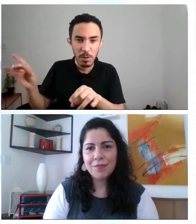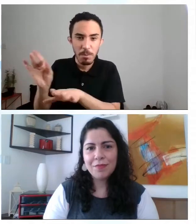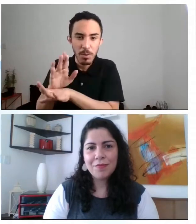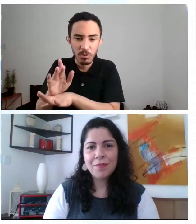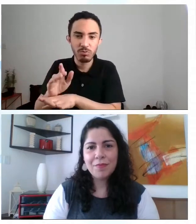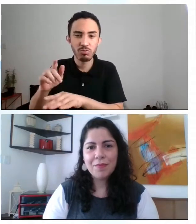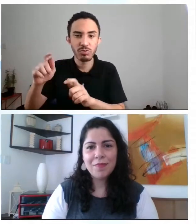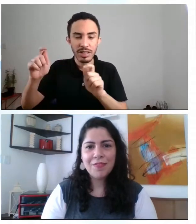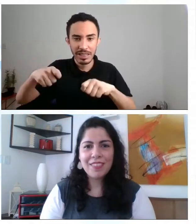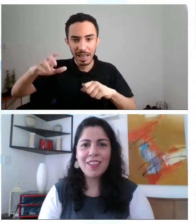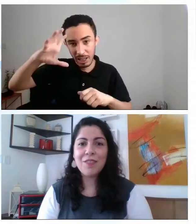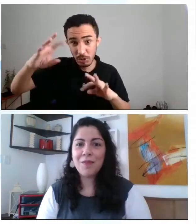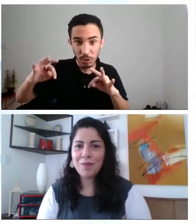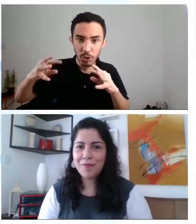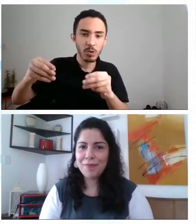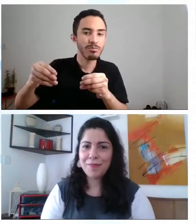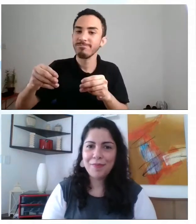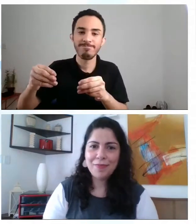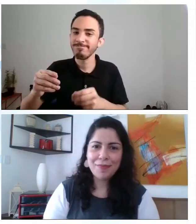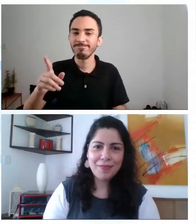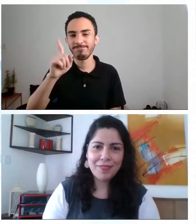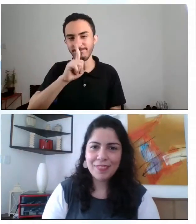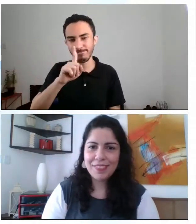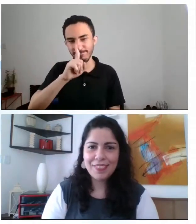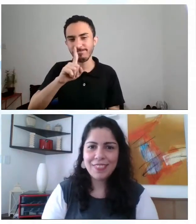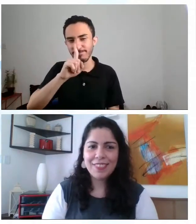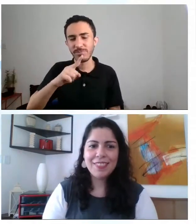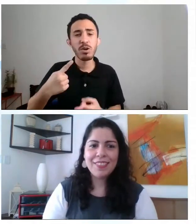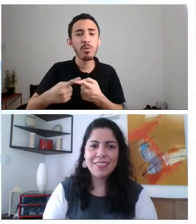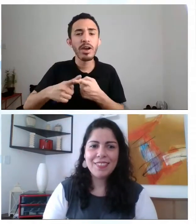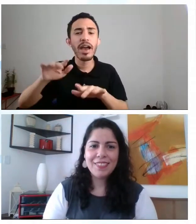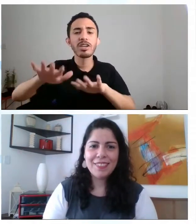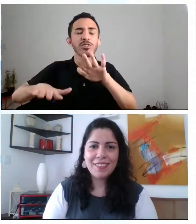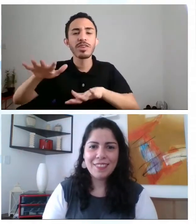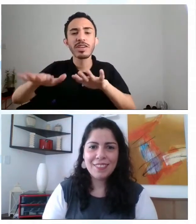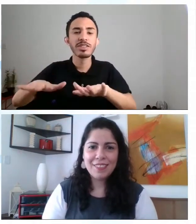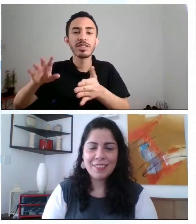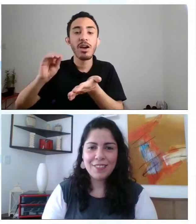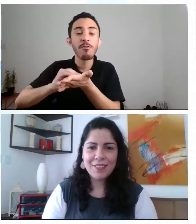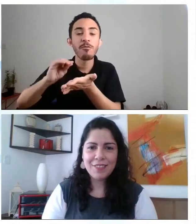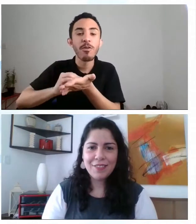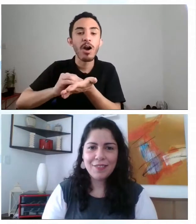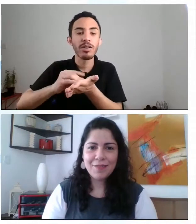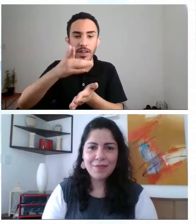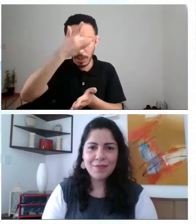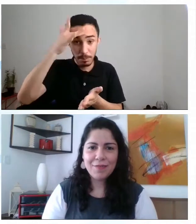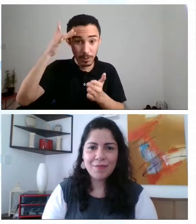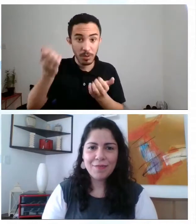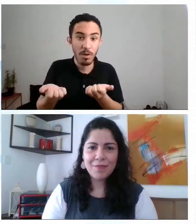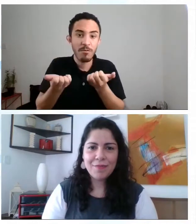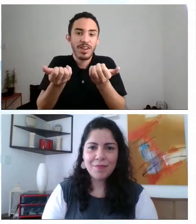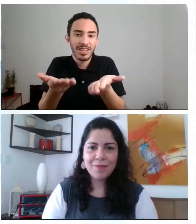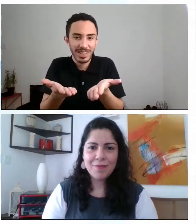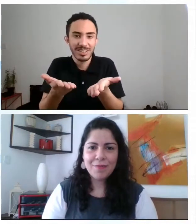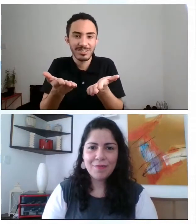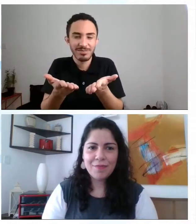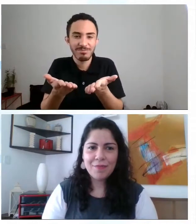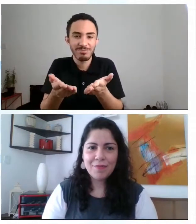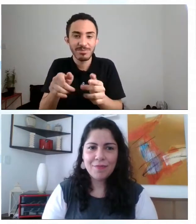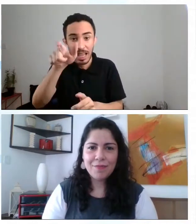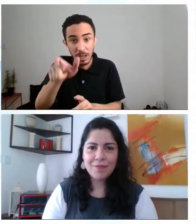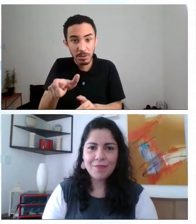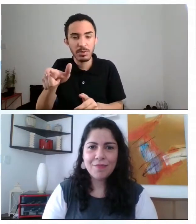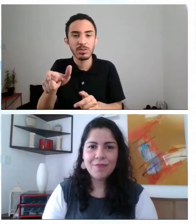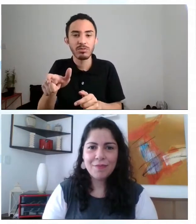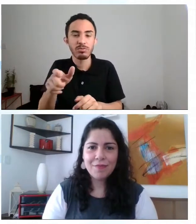problemas para ser atendida, né? Às vezes, por falta de esforço da parte de quem está oferecendo de quem está recebendo essa